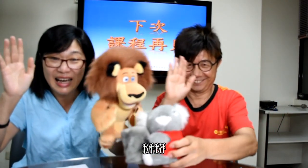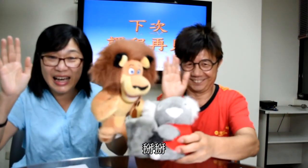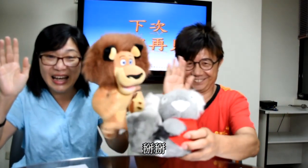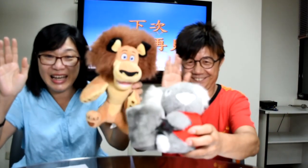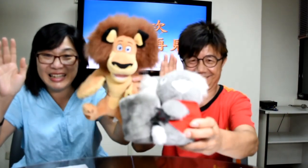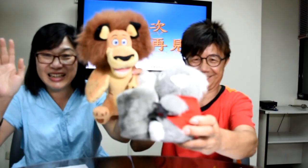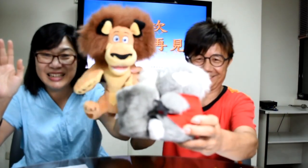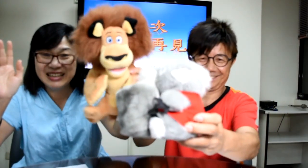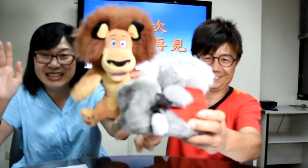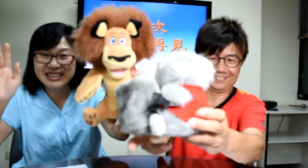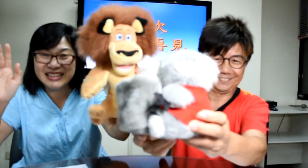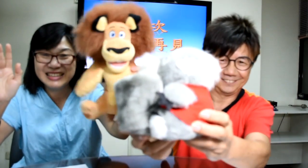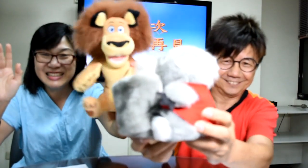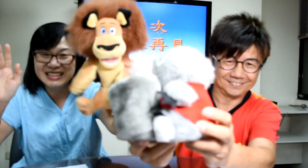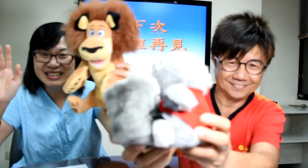拜。